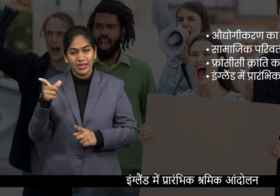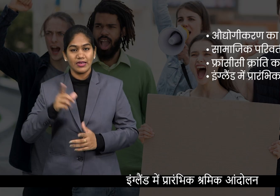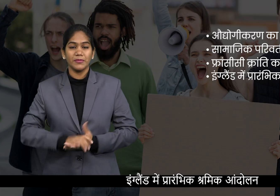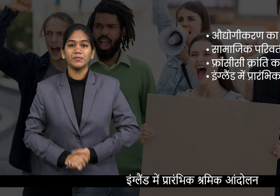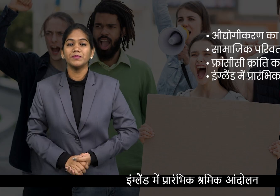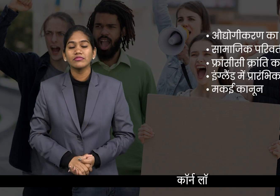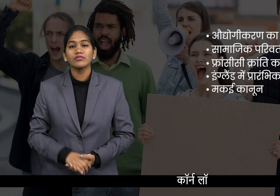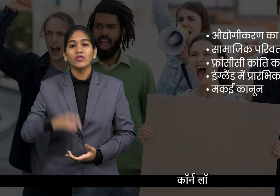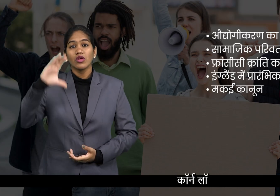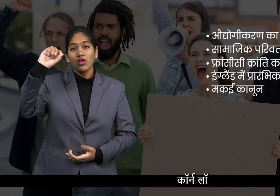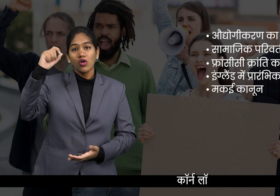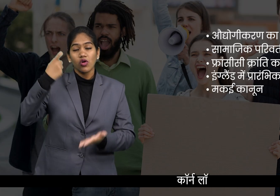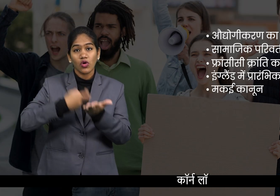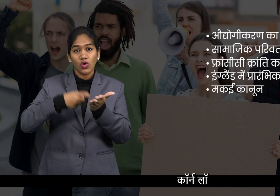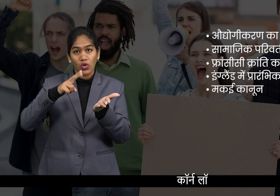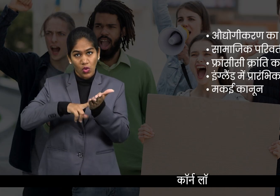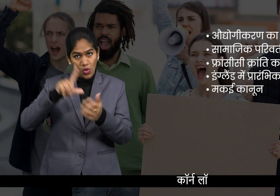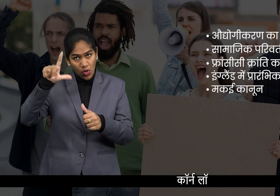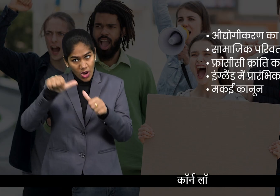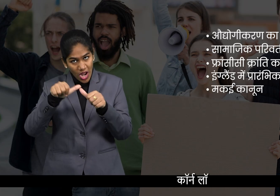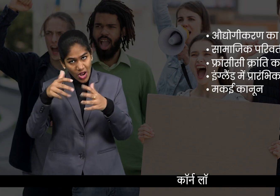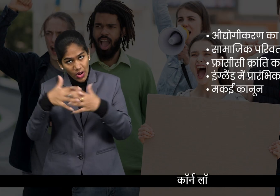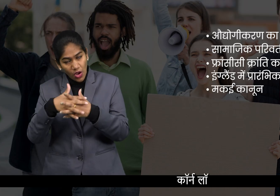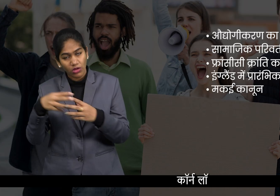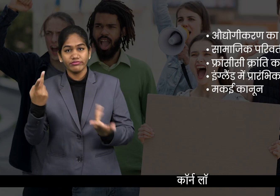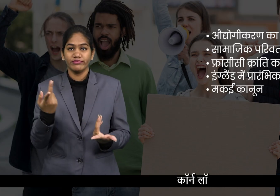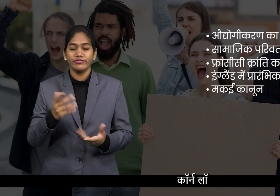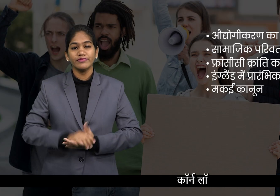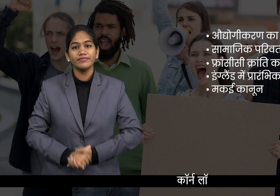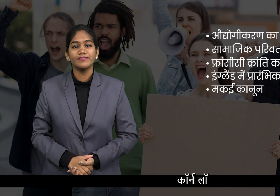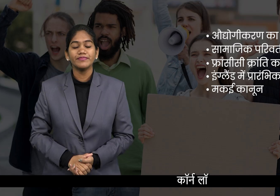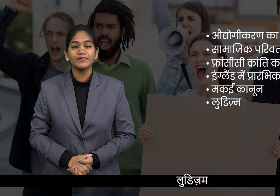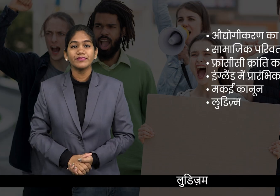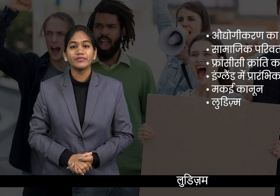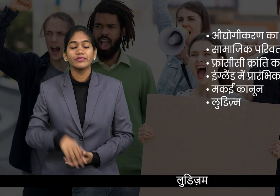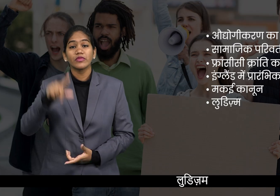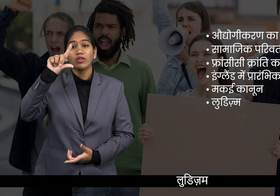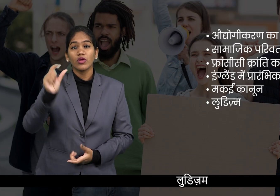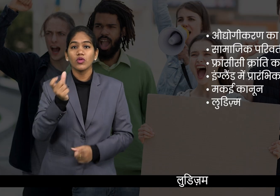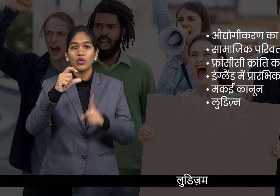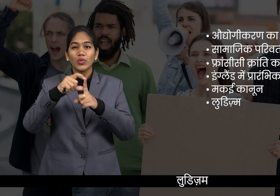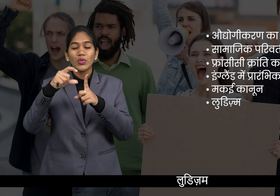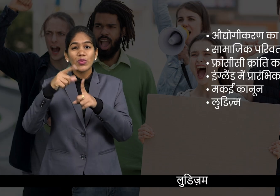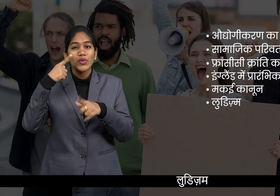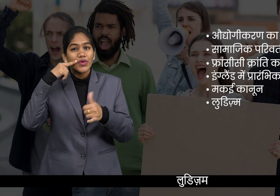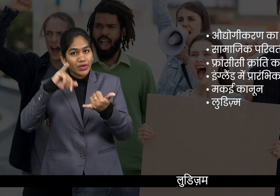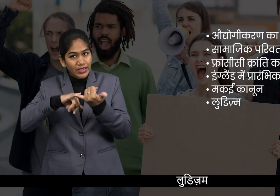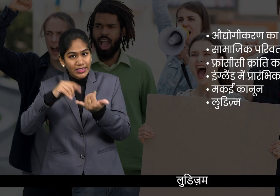कॉर्न लॉ, लुडिज्म।